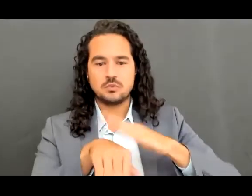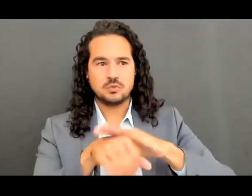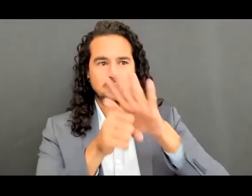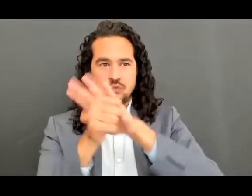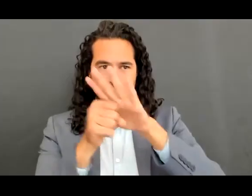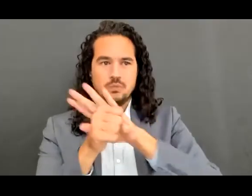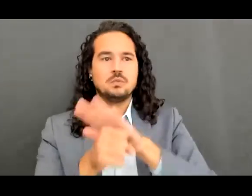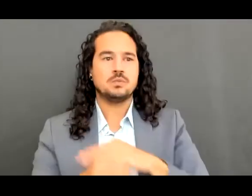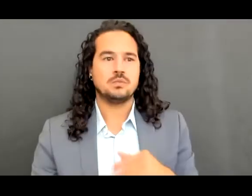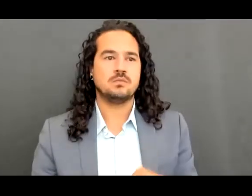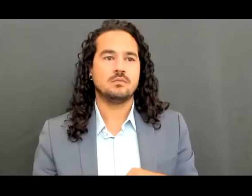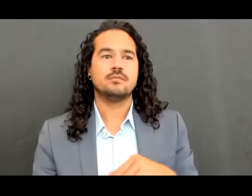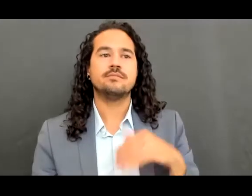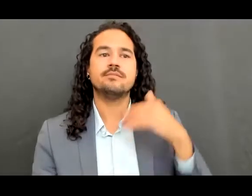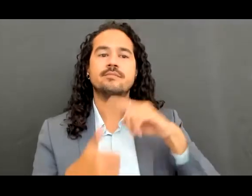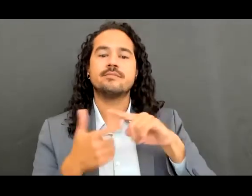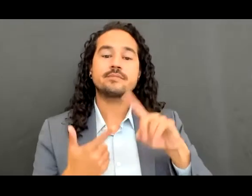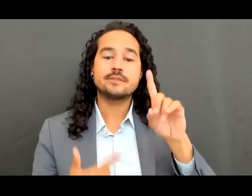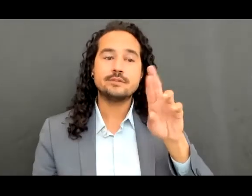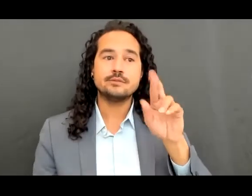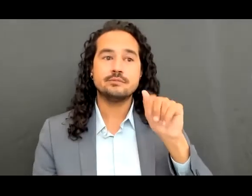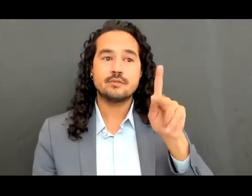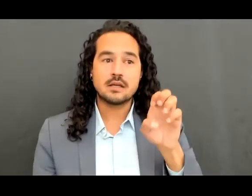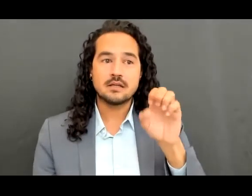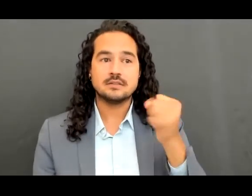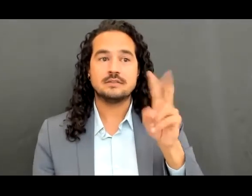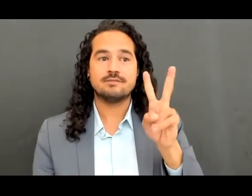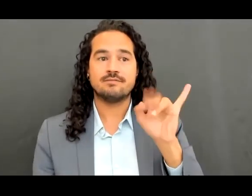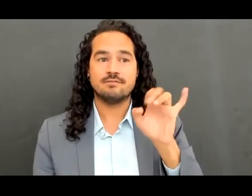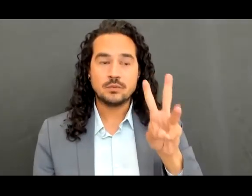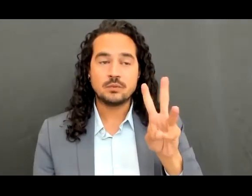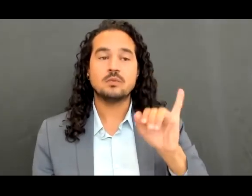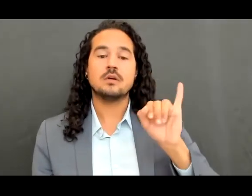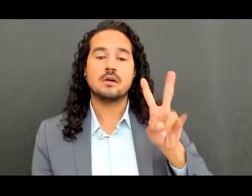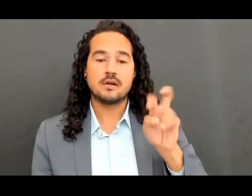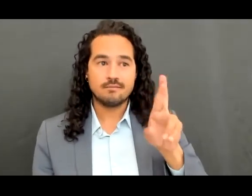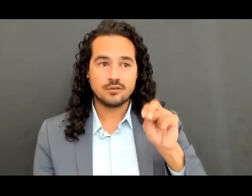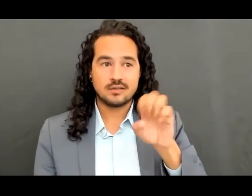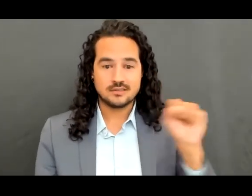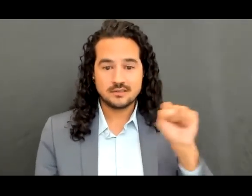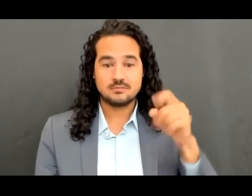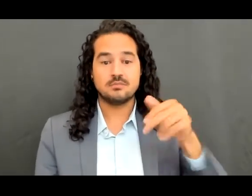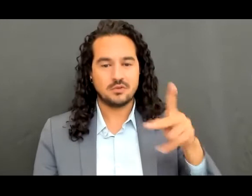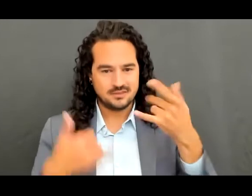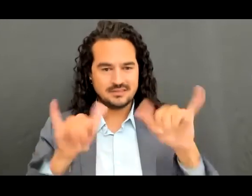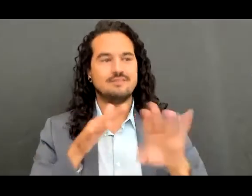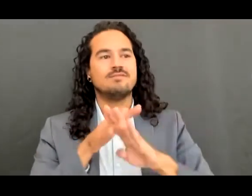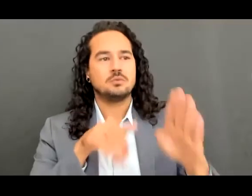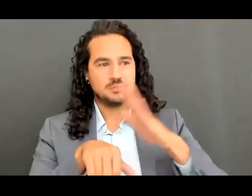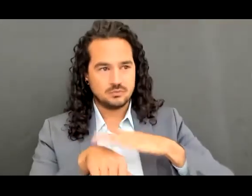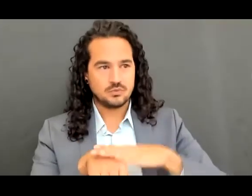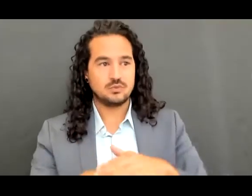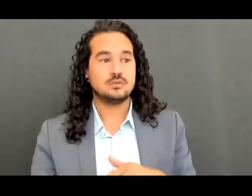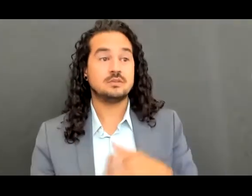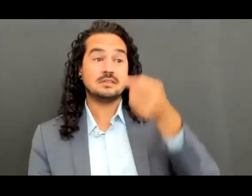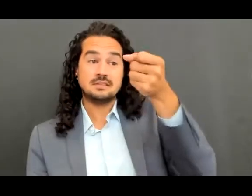View, también tienen avisos de evacuación. Al sur, la comunidad de Belinas,